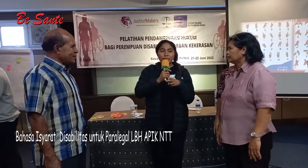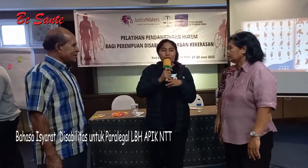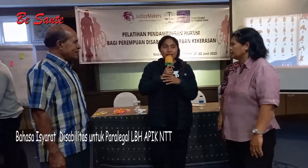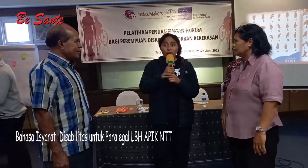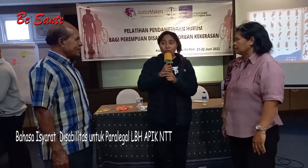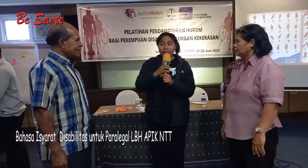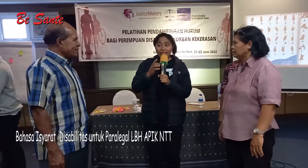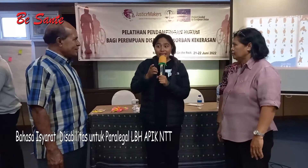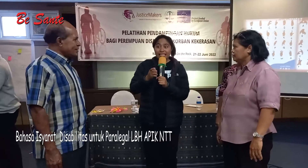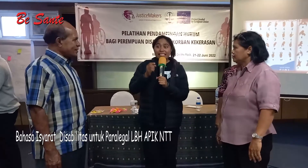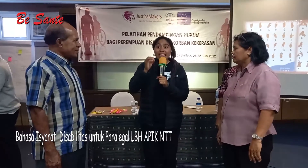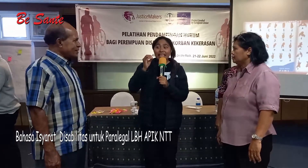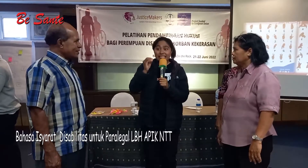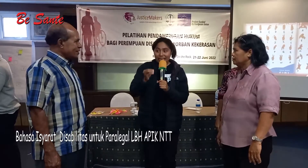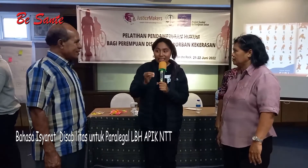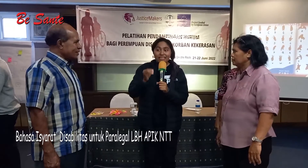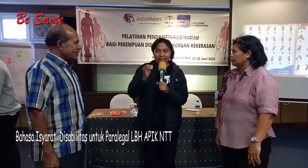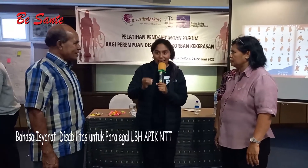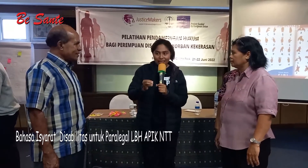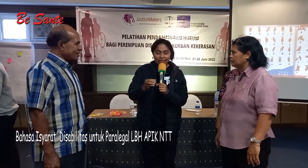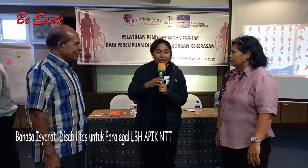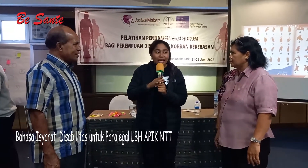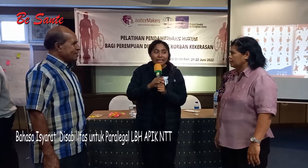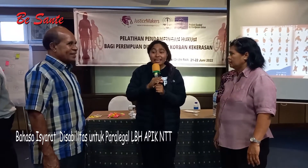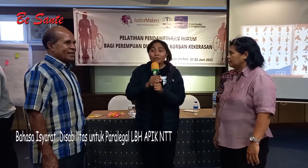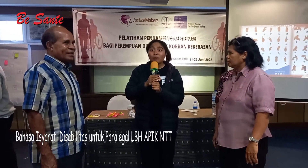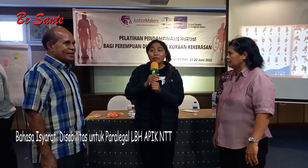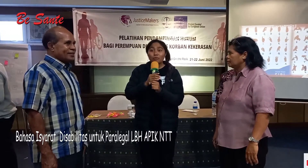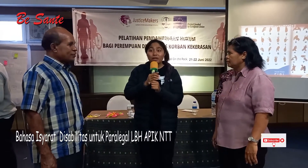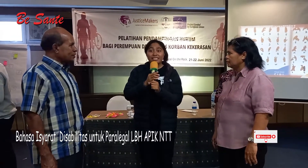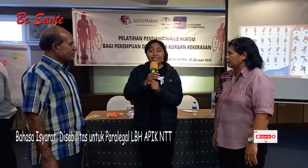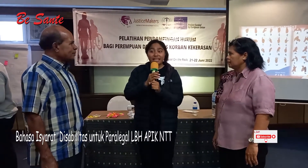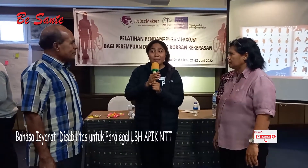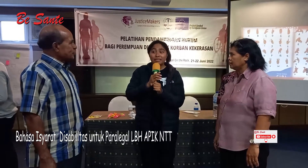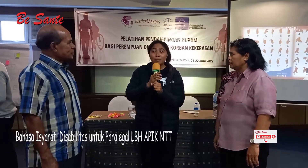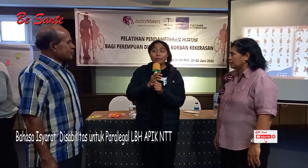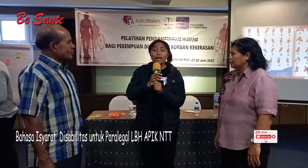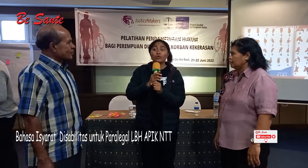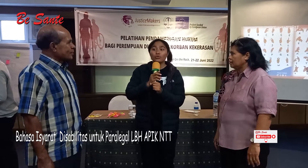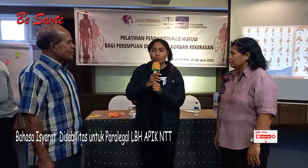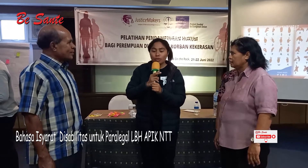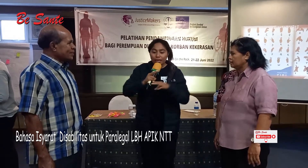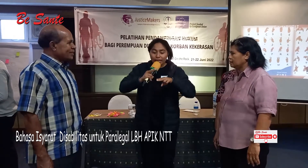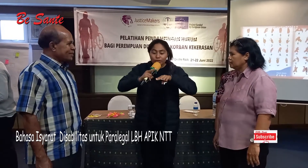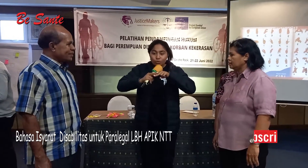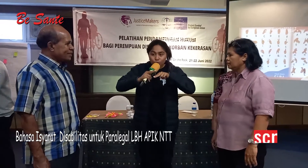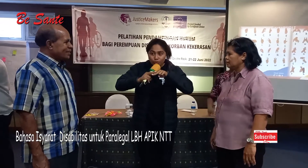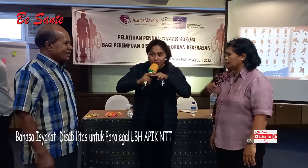mau kasih tahu. Tadi kan salah isyarat, salah arti. Tadi itu mama dong bukan isyarat nama, tetapi bilang duduk. Ini duduk,